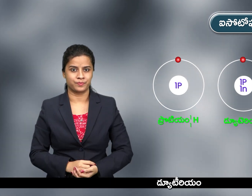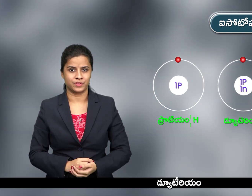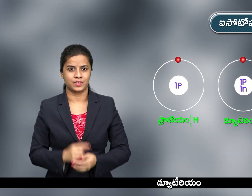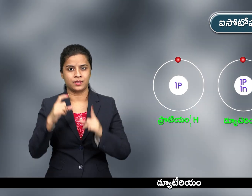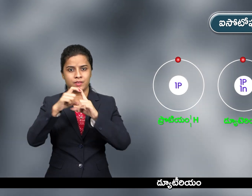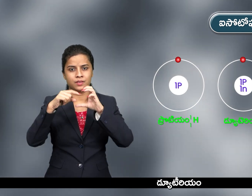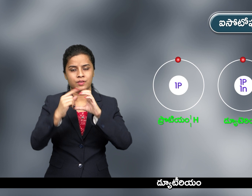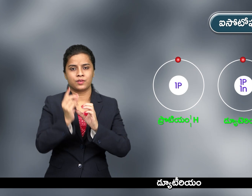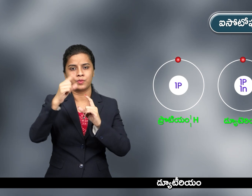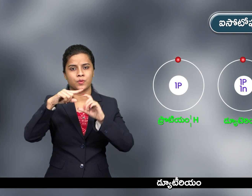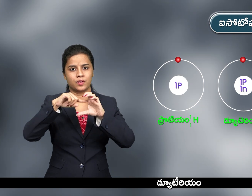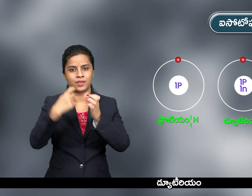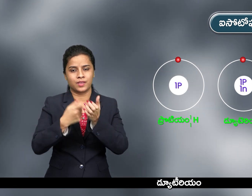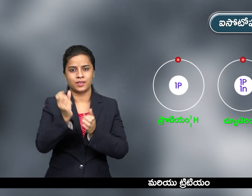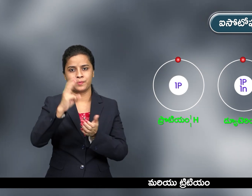డ్యూటీరియం